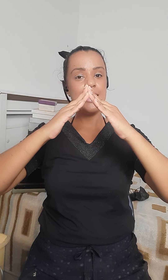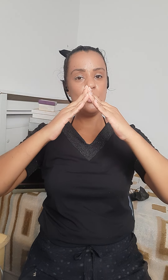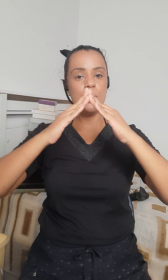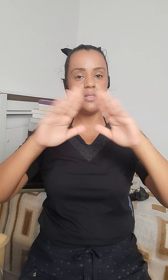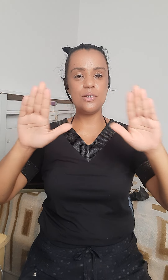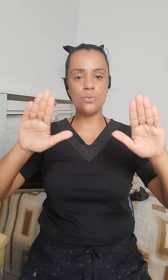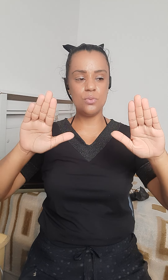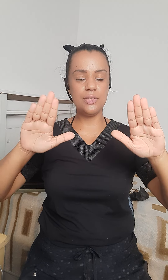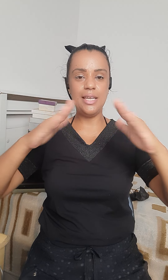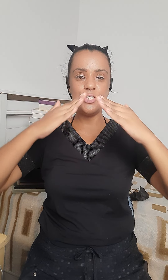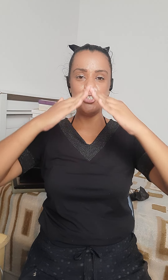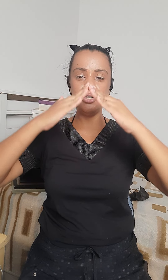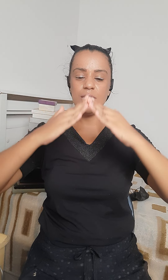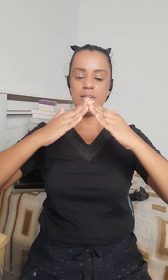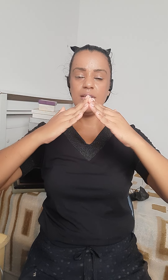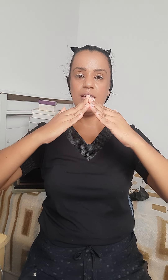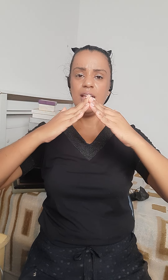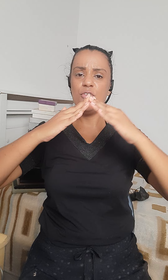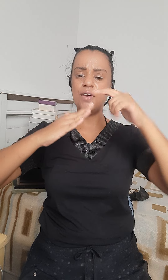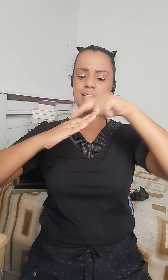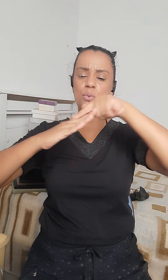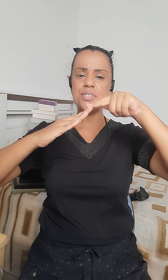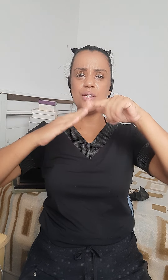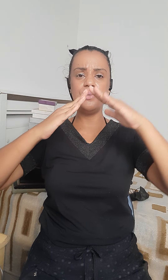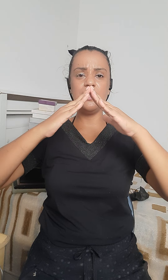no Brasil. Telhadinho, né? Ele faz alusão, né?